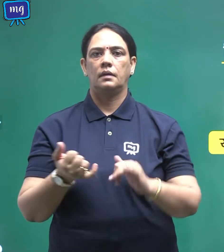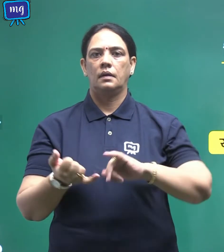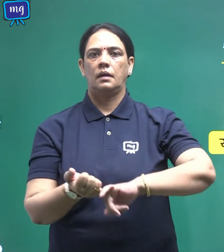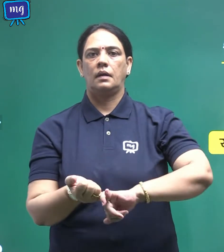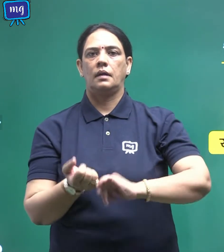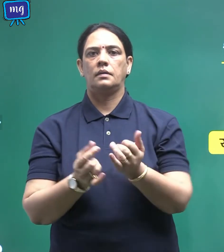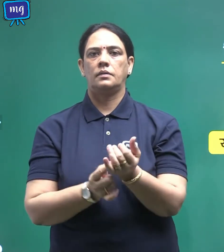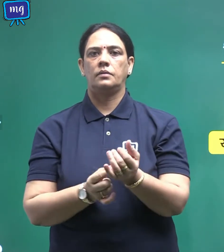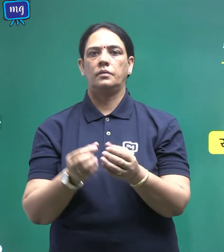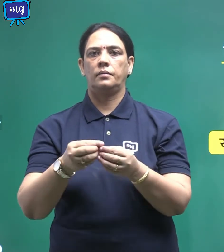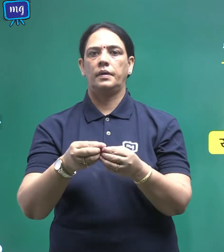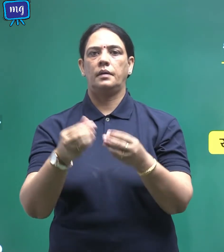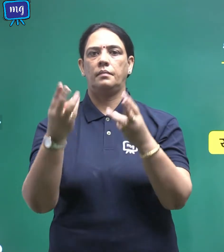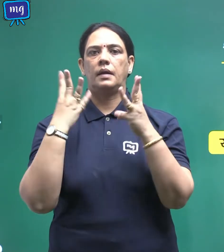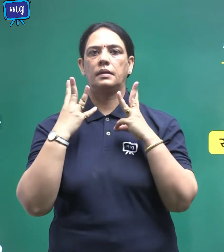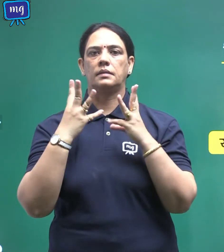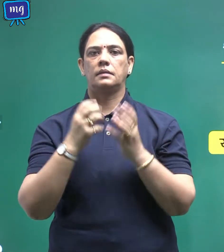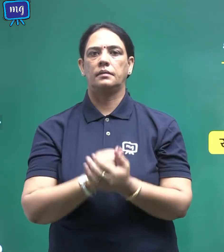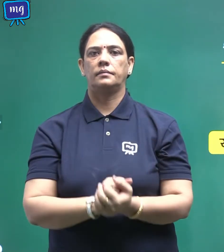गणित